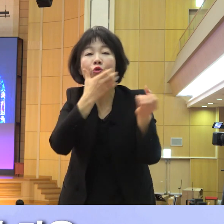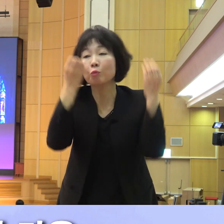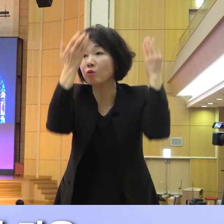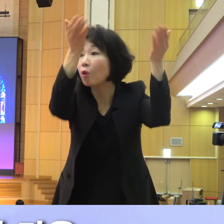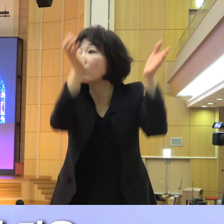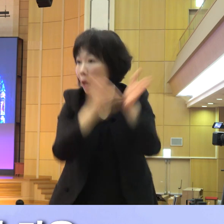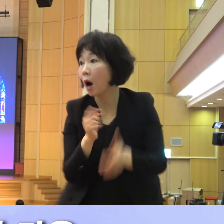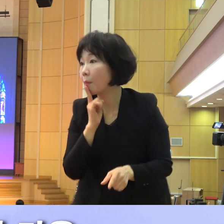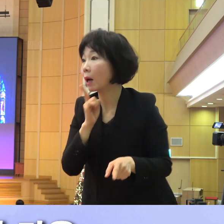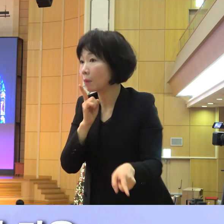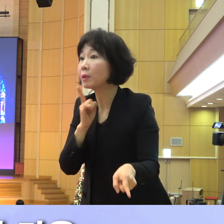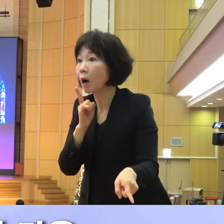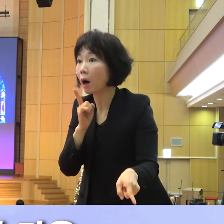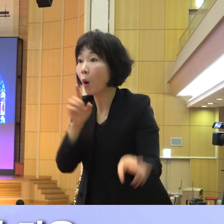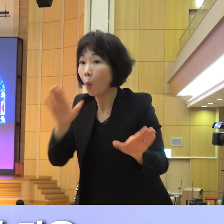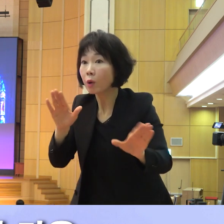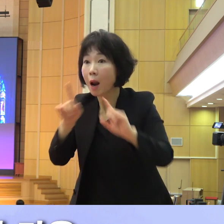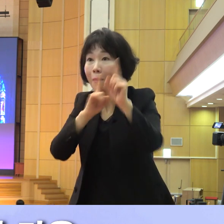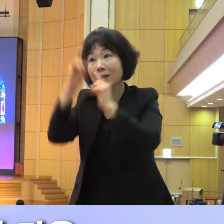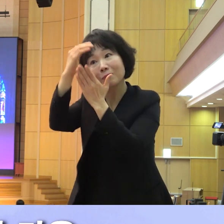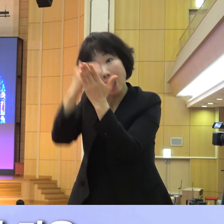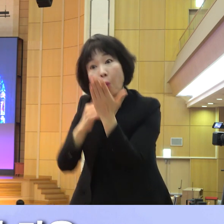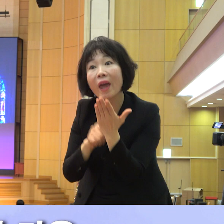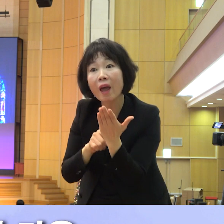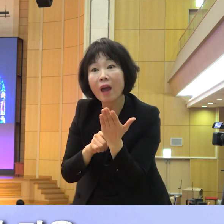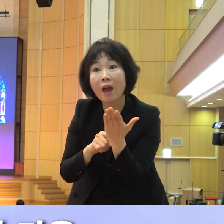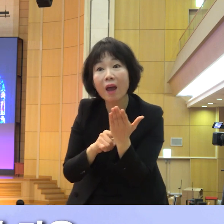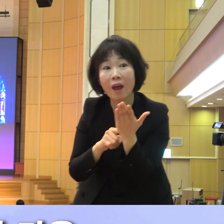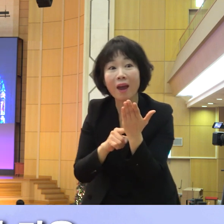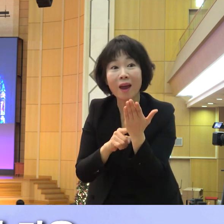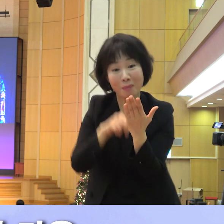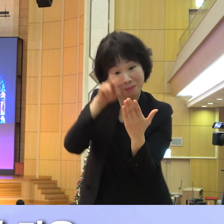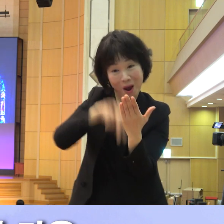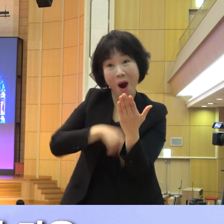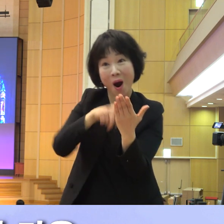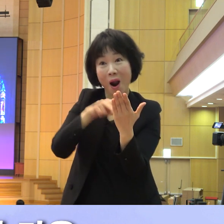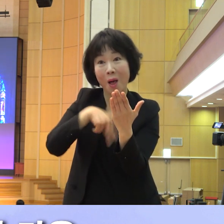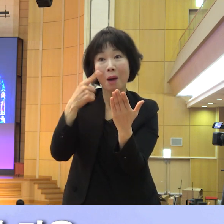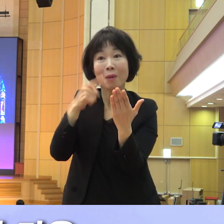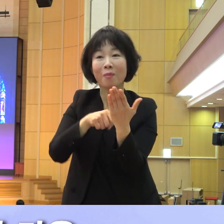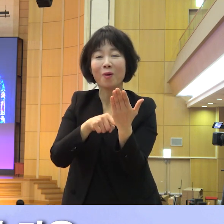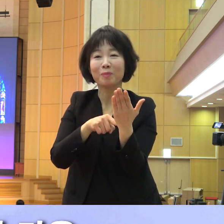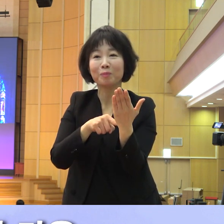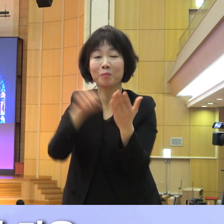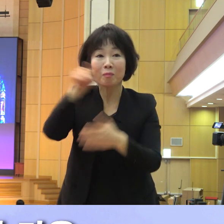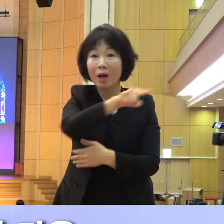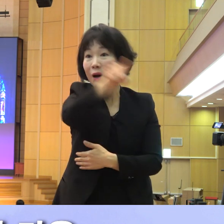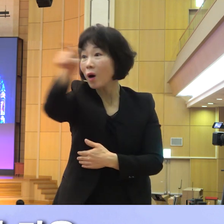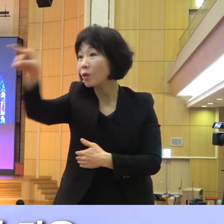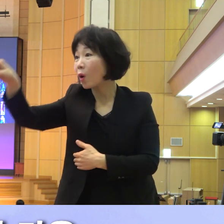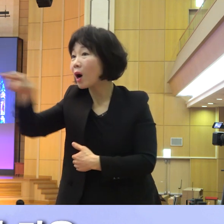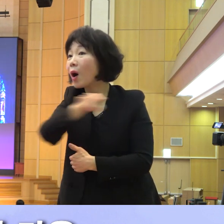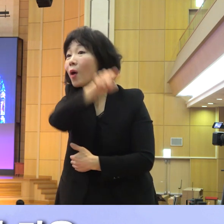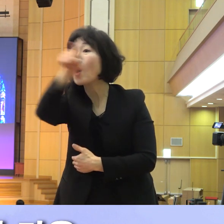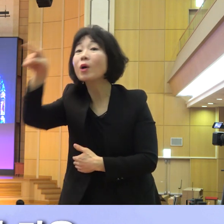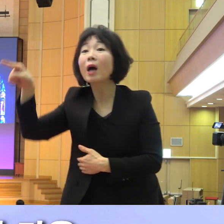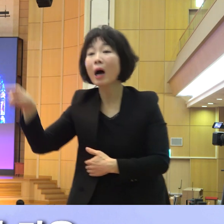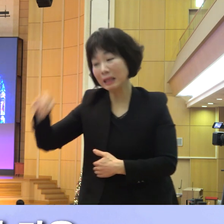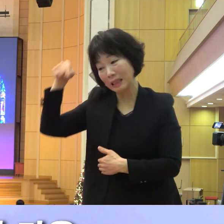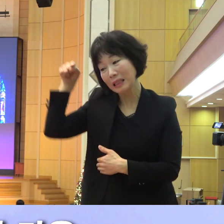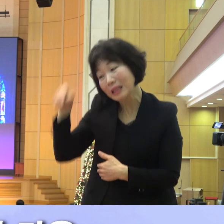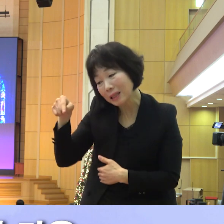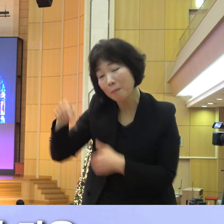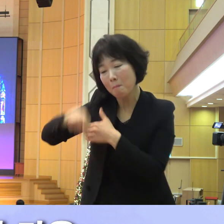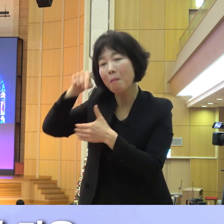축복했다는 것입니다. 오늘 본문 말씀에 이런 말씀이 기록되어 있습니다. 너희는 이 마음을 품어라.